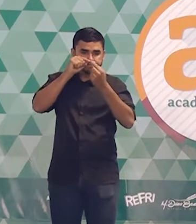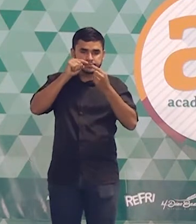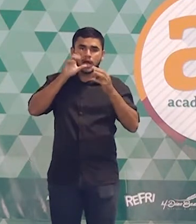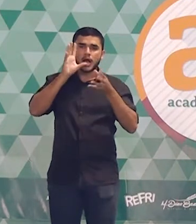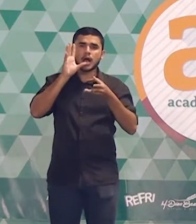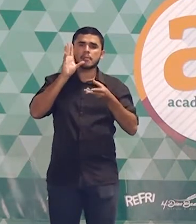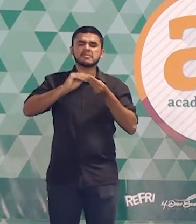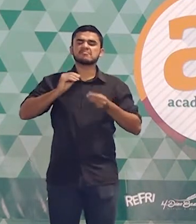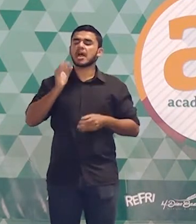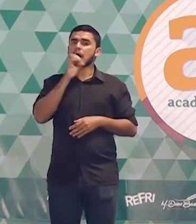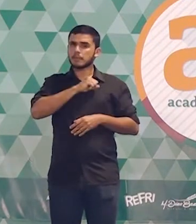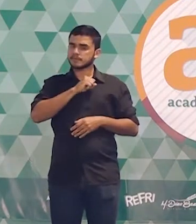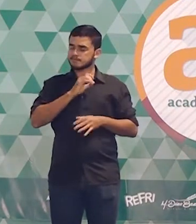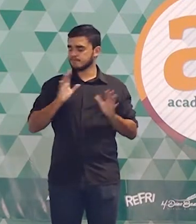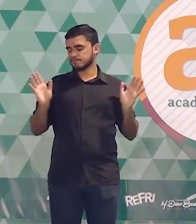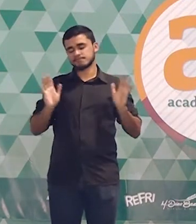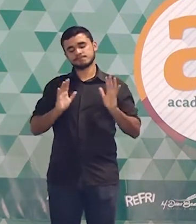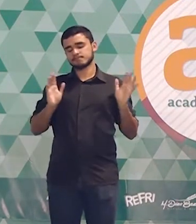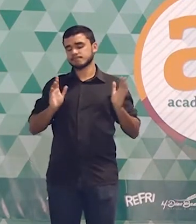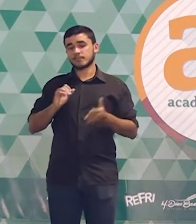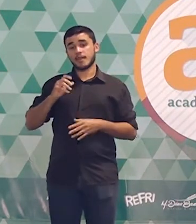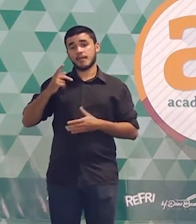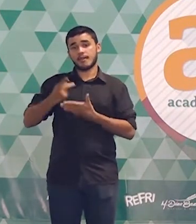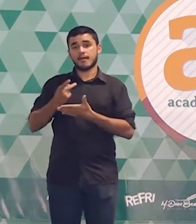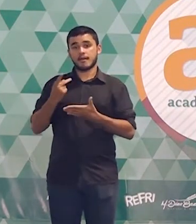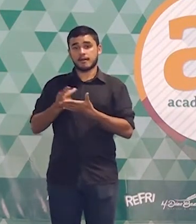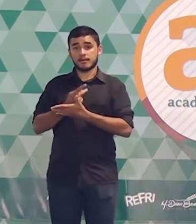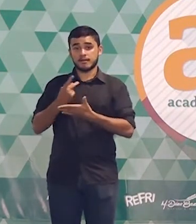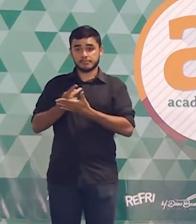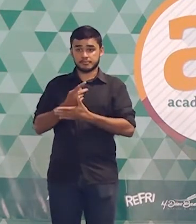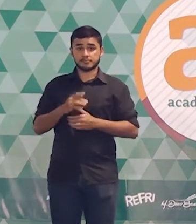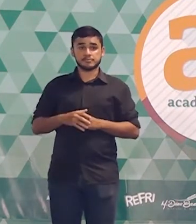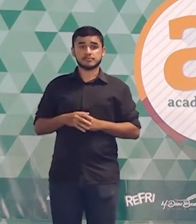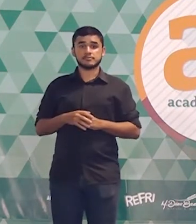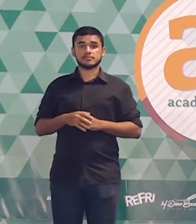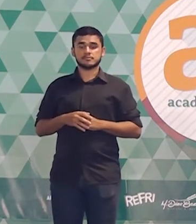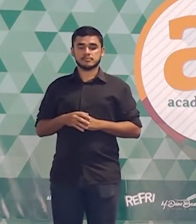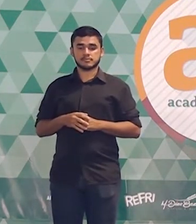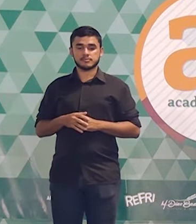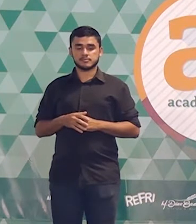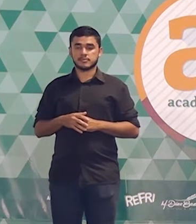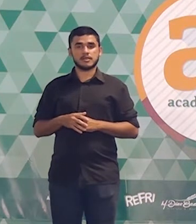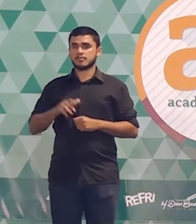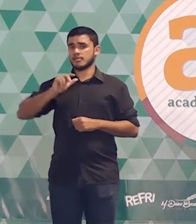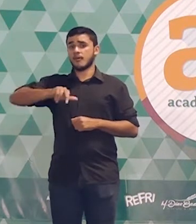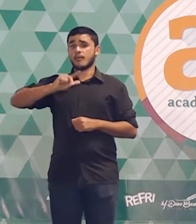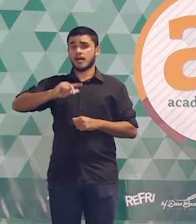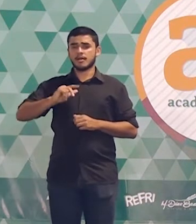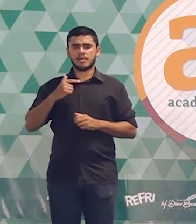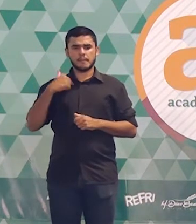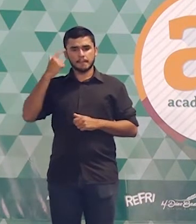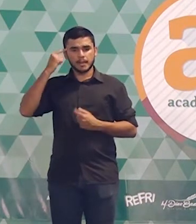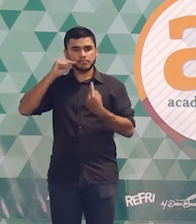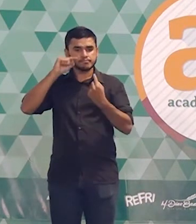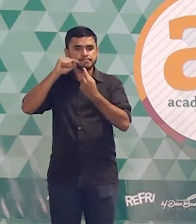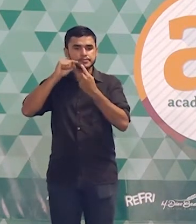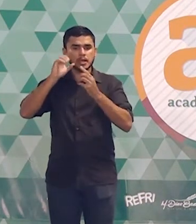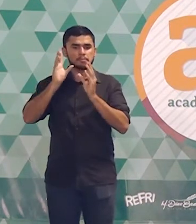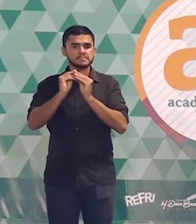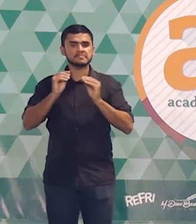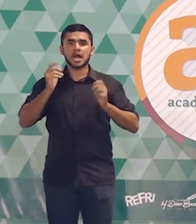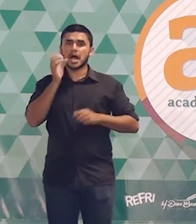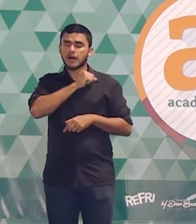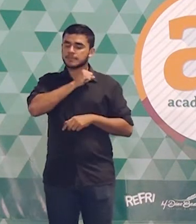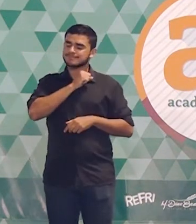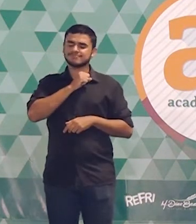é falso. Risco onde tem objetividade, você está riscando. É o joguinho de riscar. É o jogo de